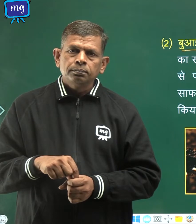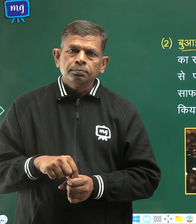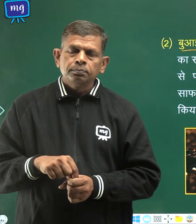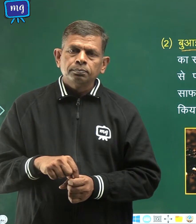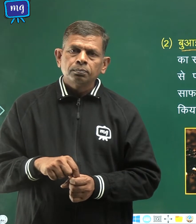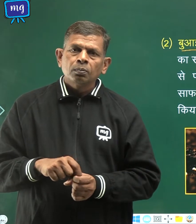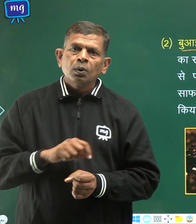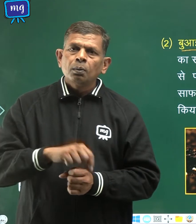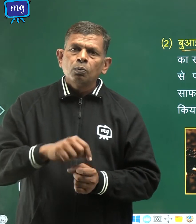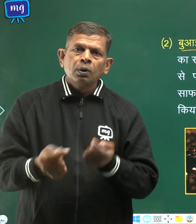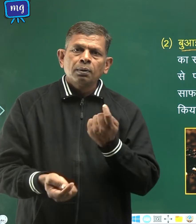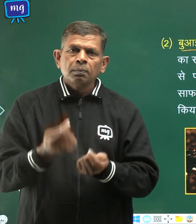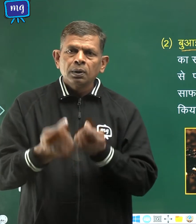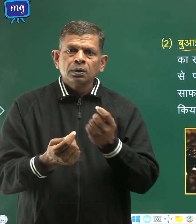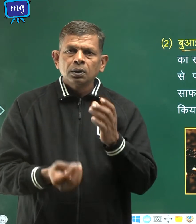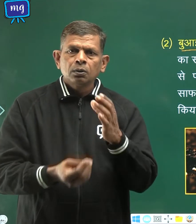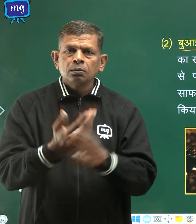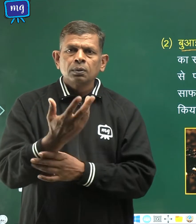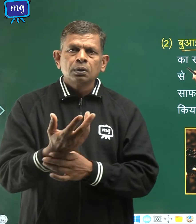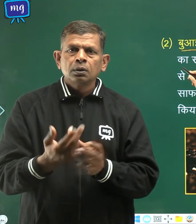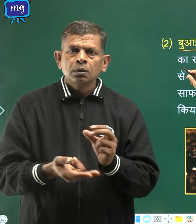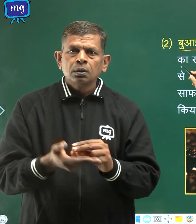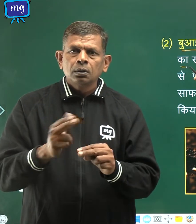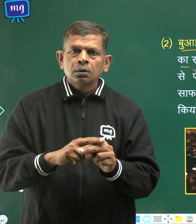बुआई फसल उत्पादन का